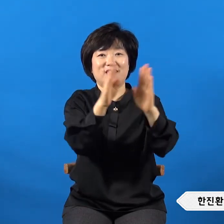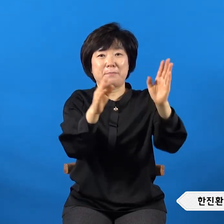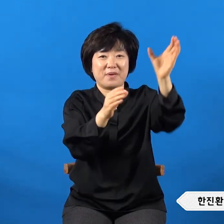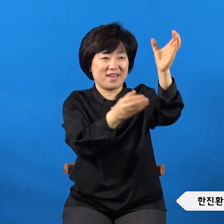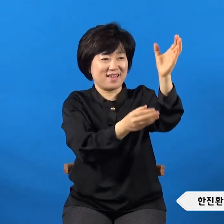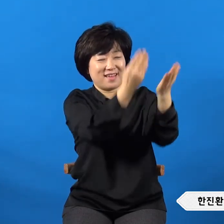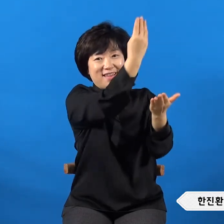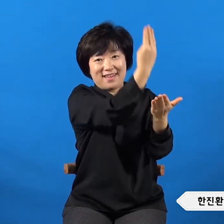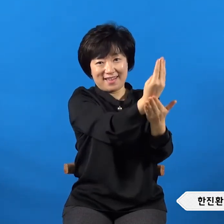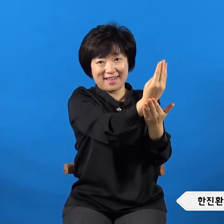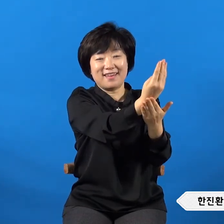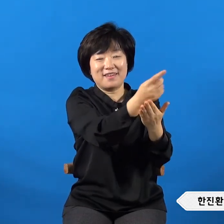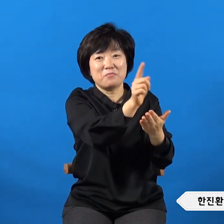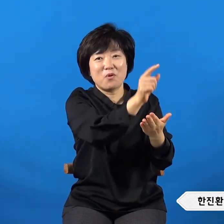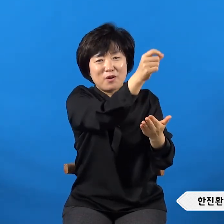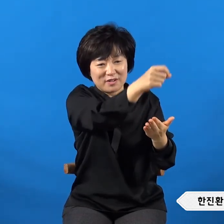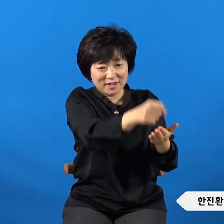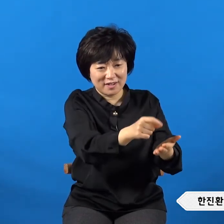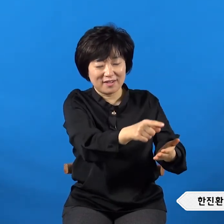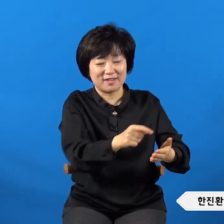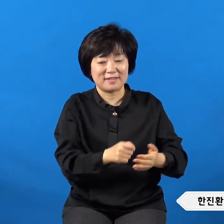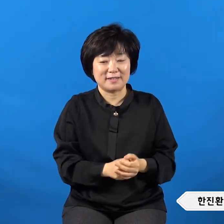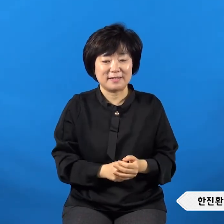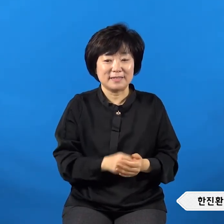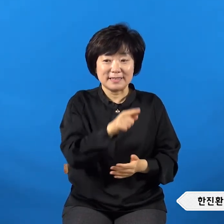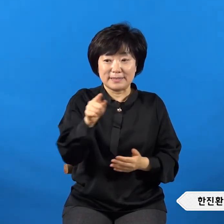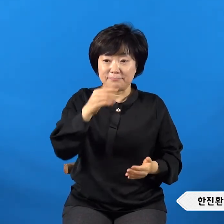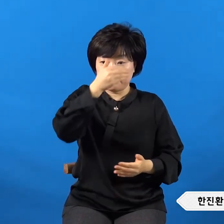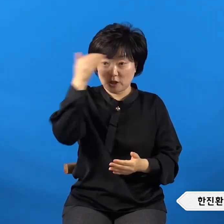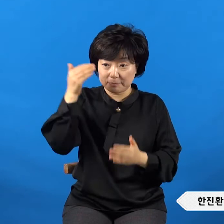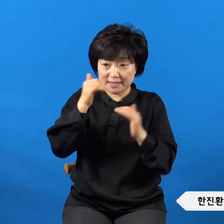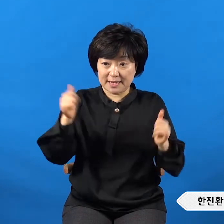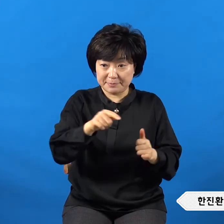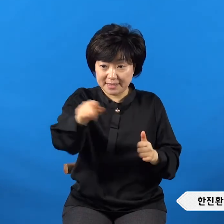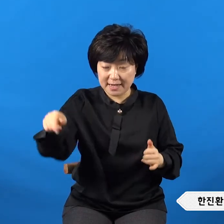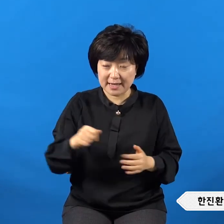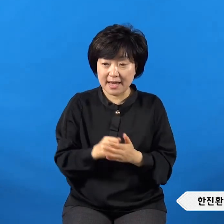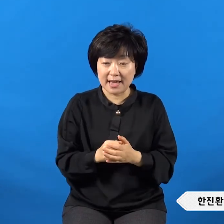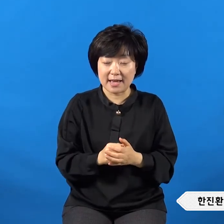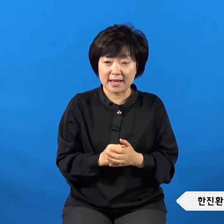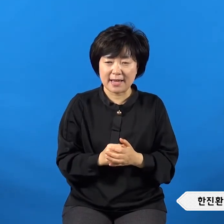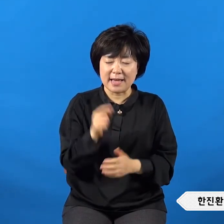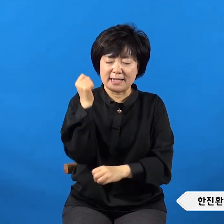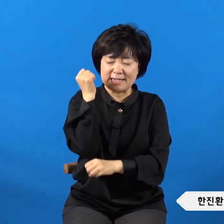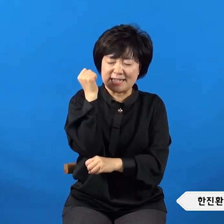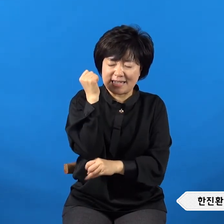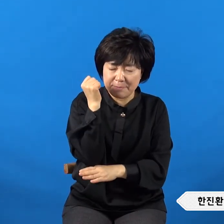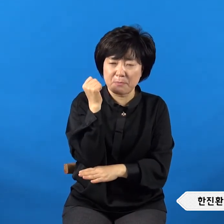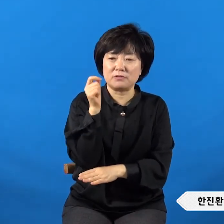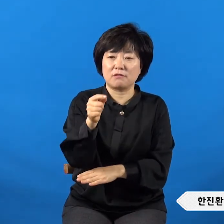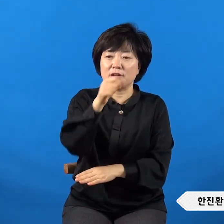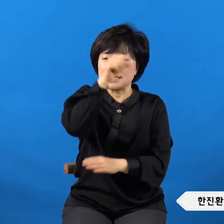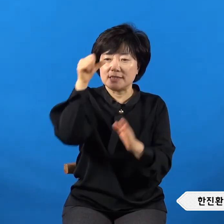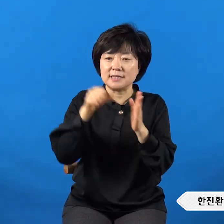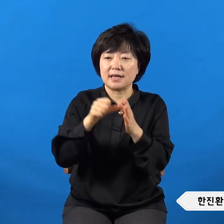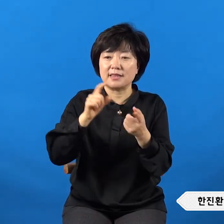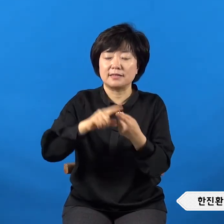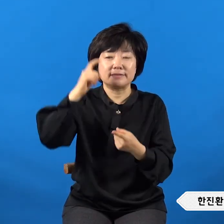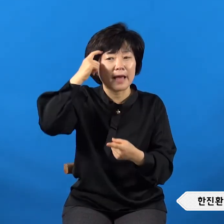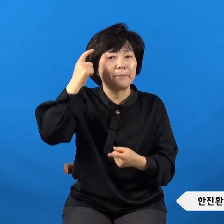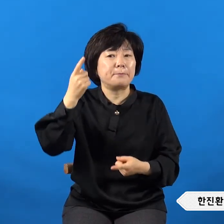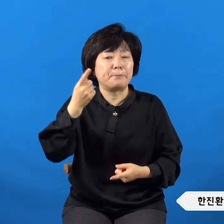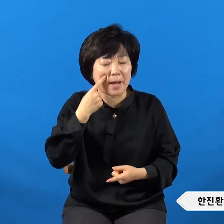넣었습니다. 푸른 꿈에 젖어서 대학의 문을 두드리는 청년들에게 좀 더 근본적으로 네 인생에 대해서